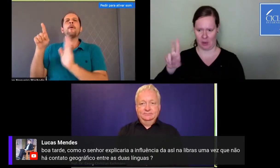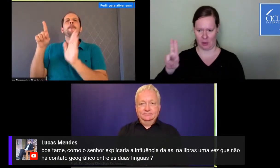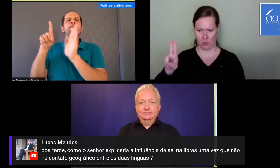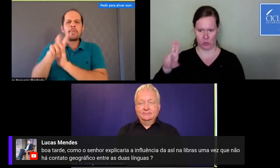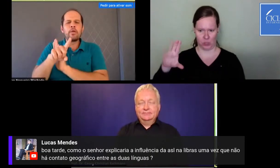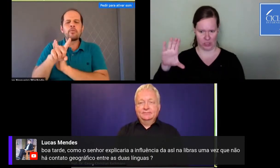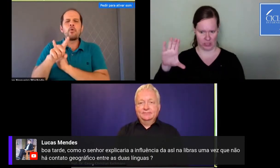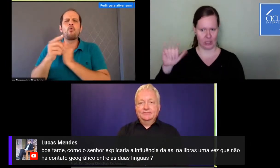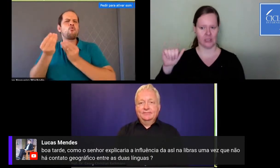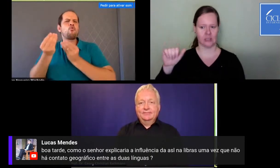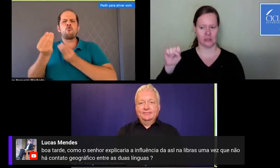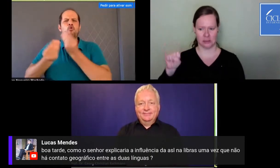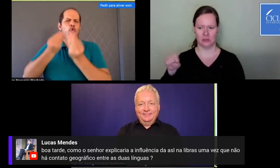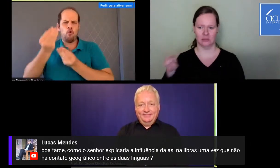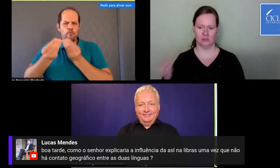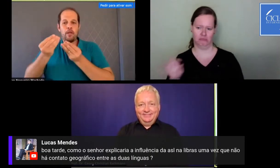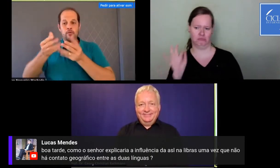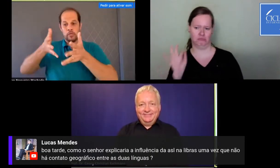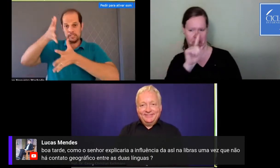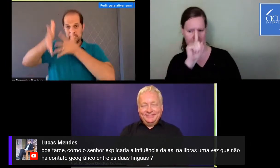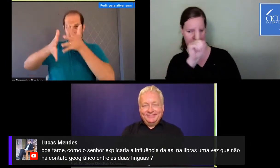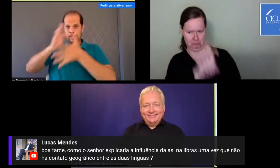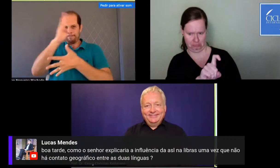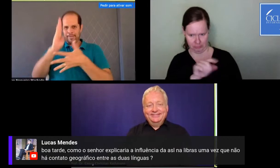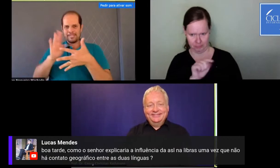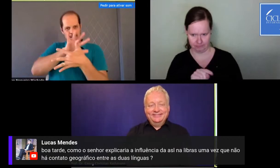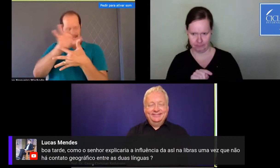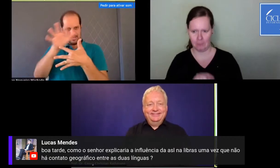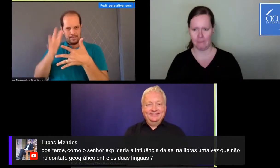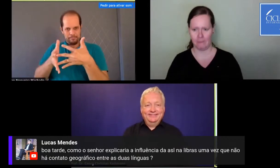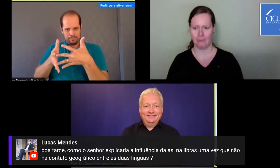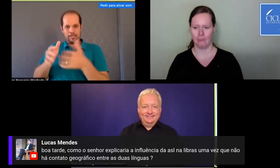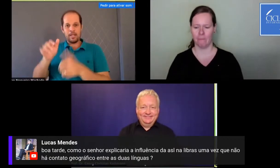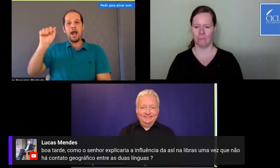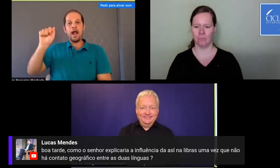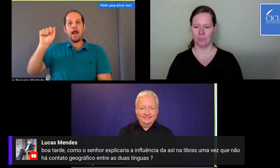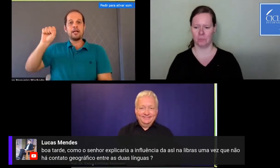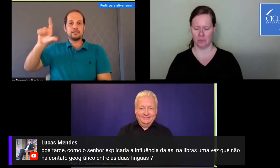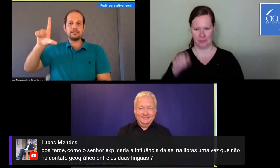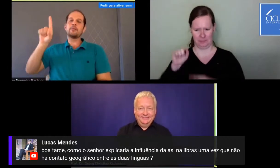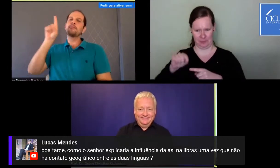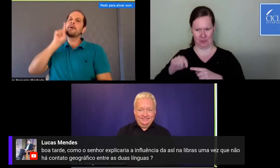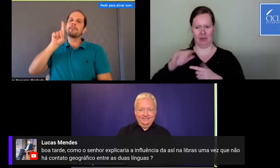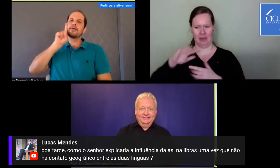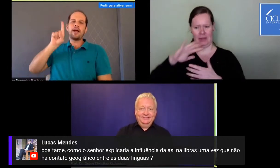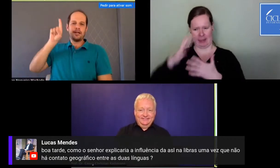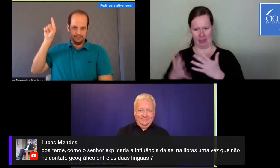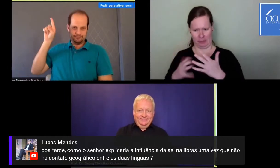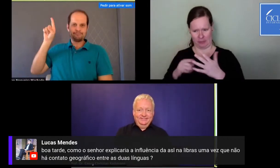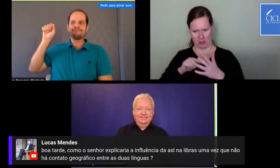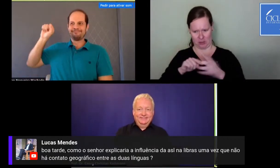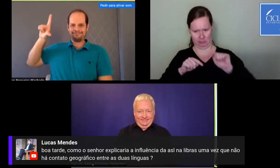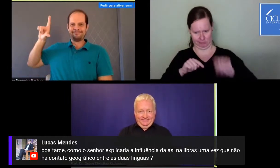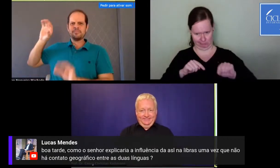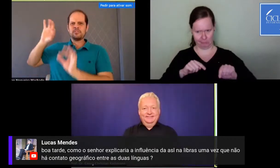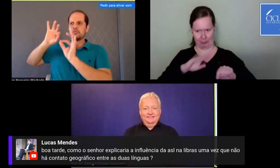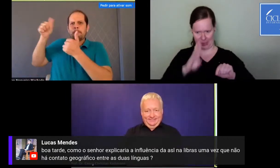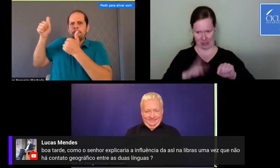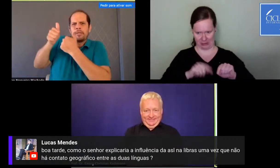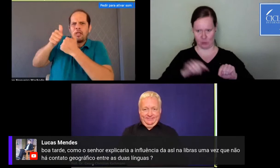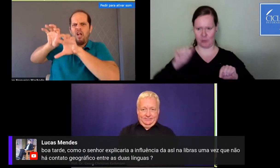que pergunta como é possível que a Libras sofra influência da língua de